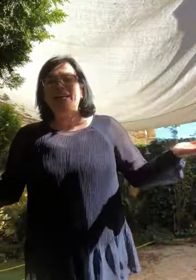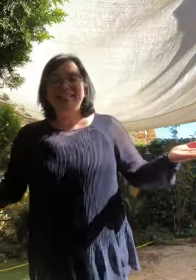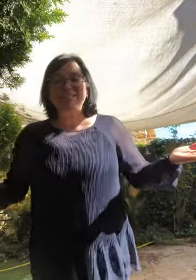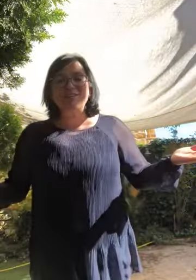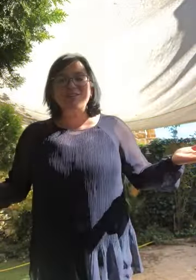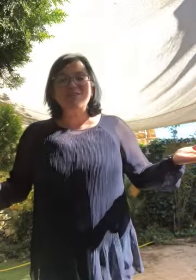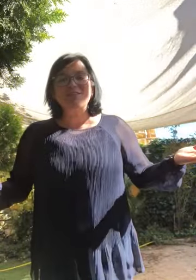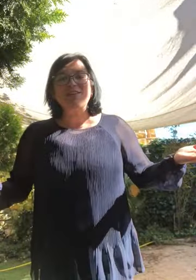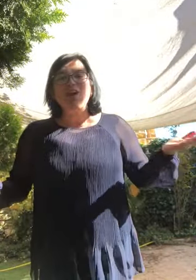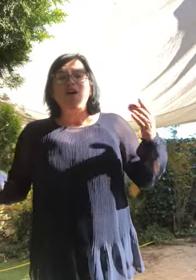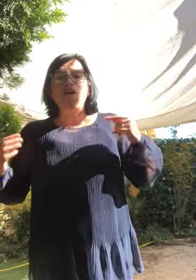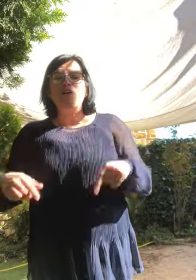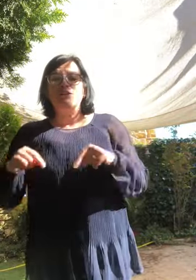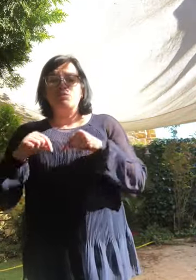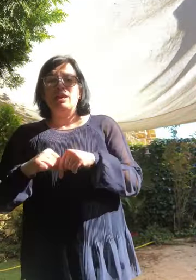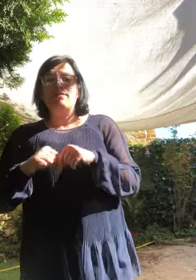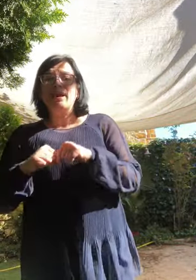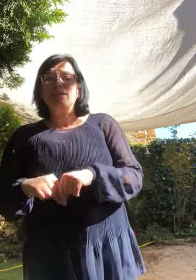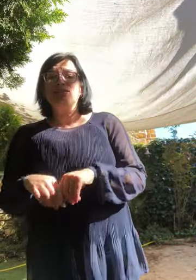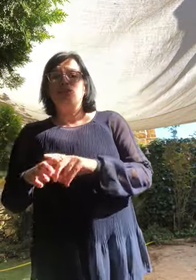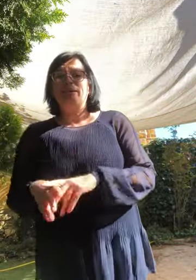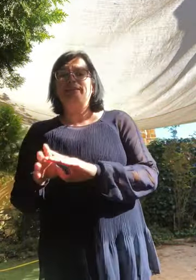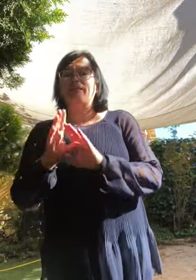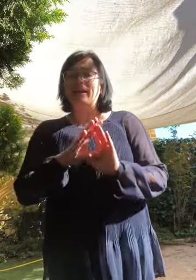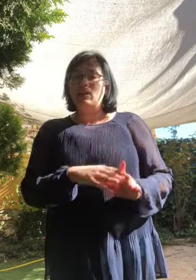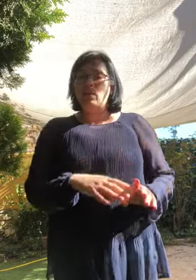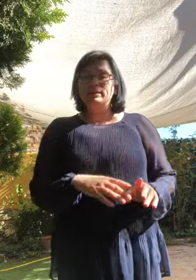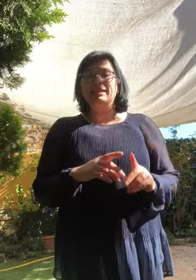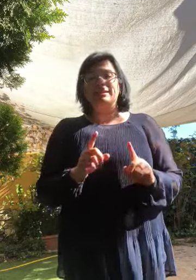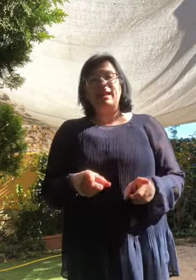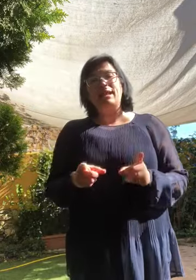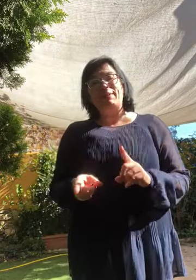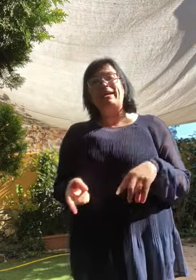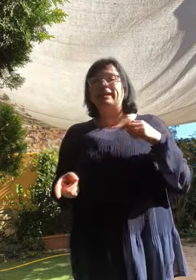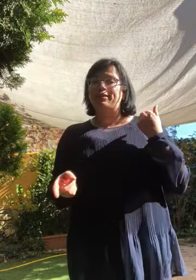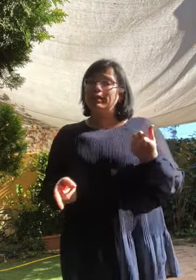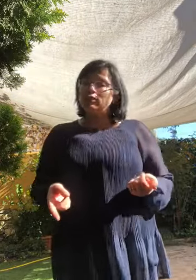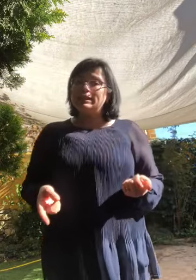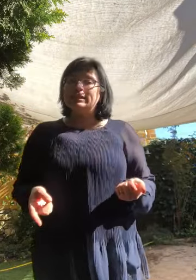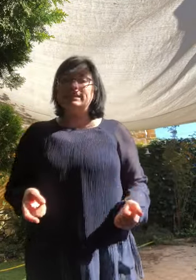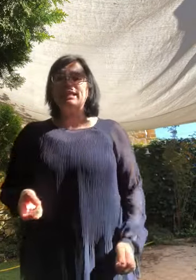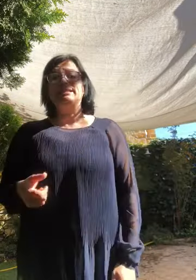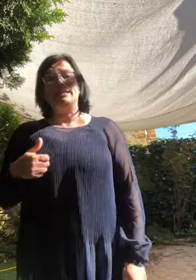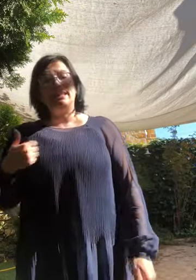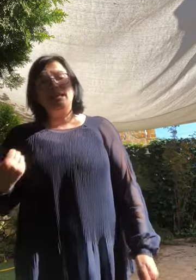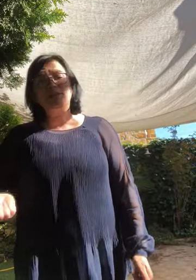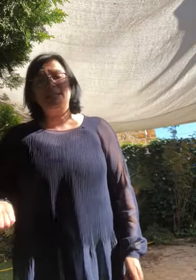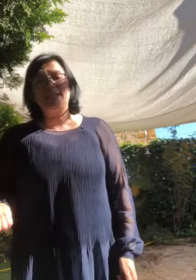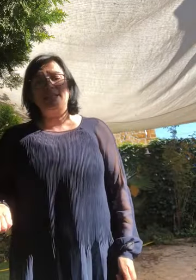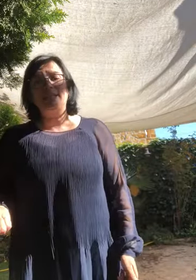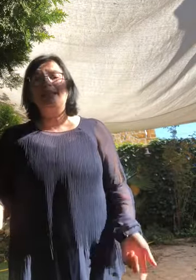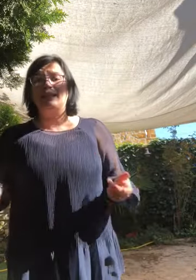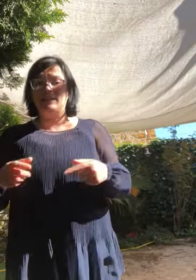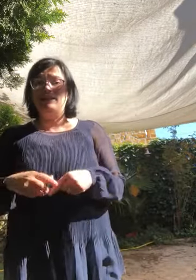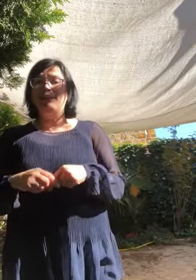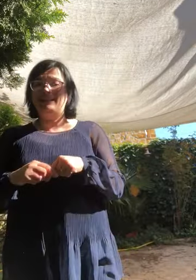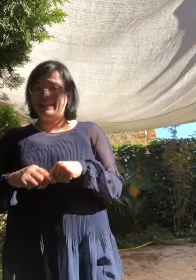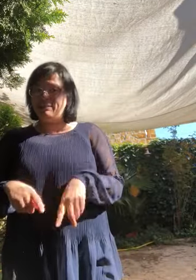Hola chicos, hoy os voy a hablar sobre el trabalenguas, que está en la página 166 y 167 del libro